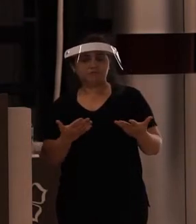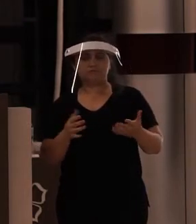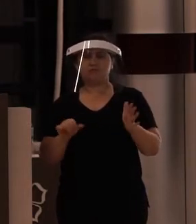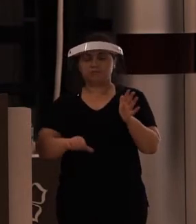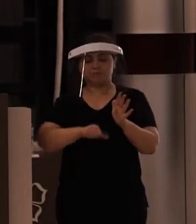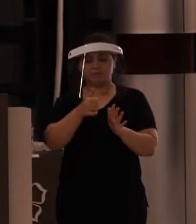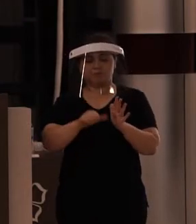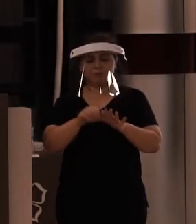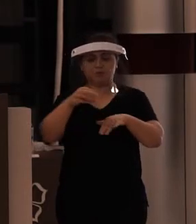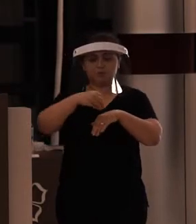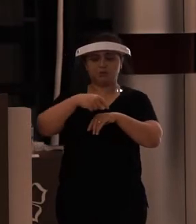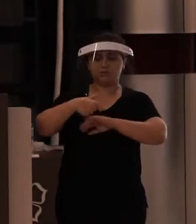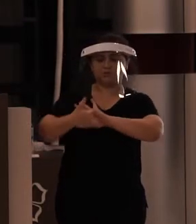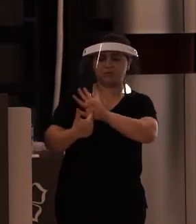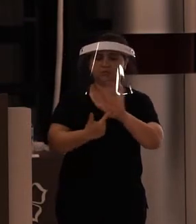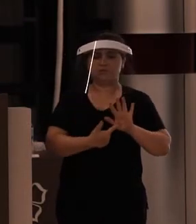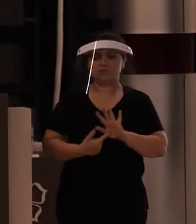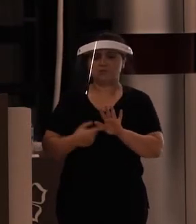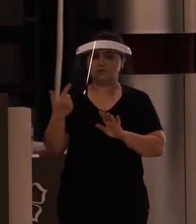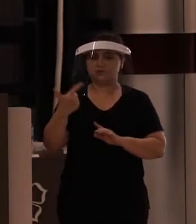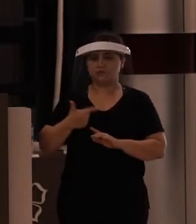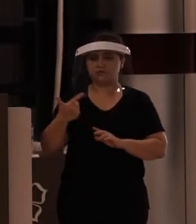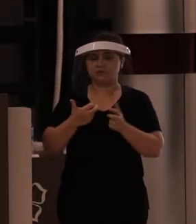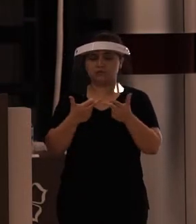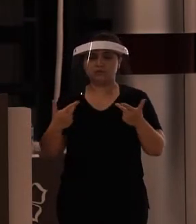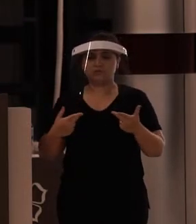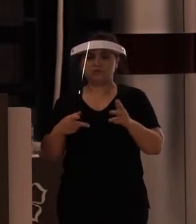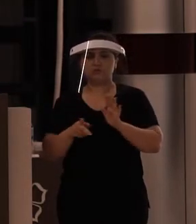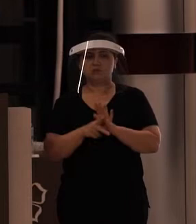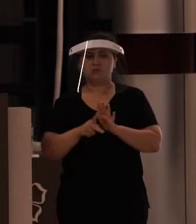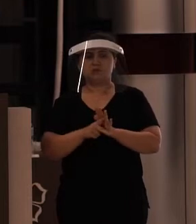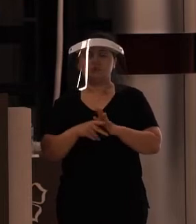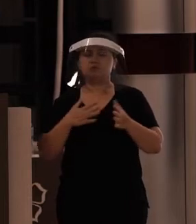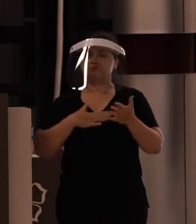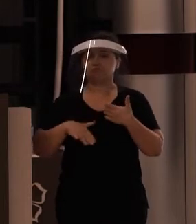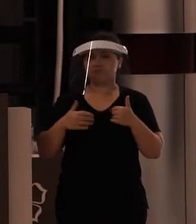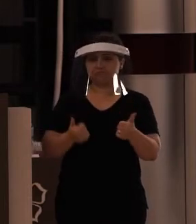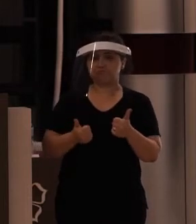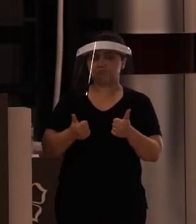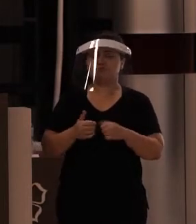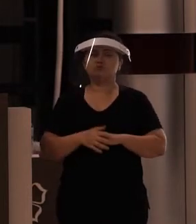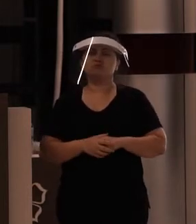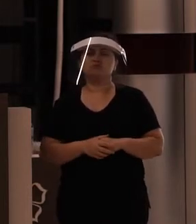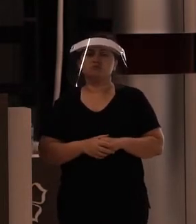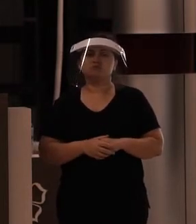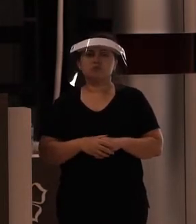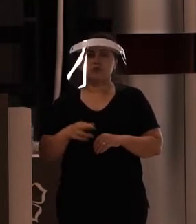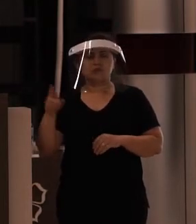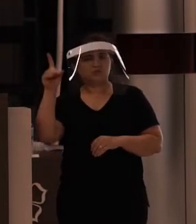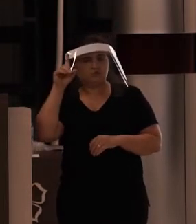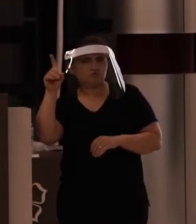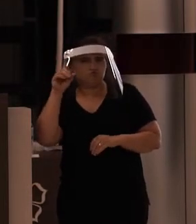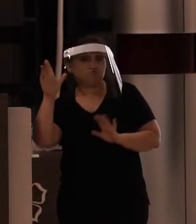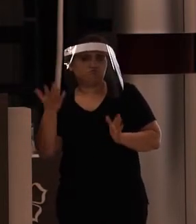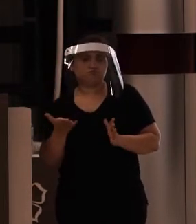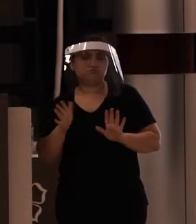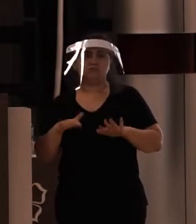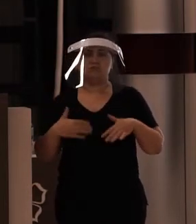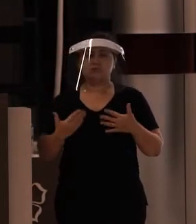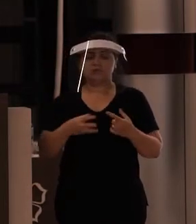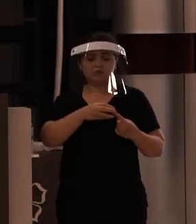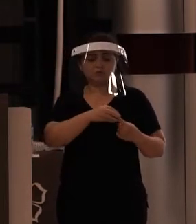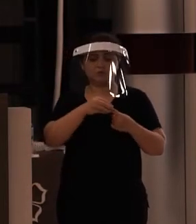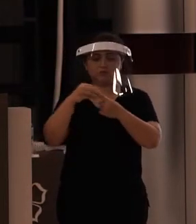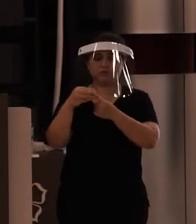primeiro mostrando 2 aqui que estão na situação tranquila, né? Rotina, né? Então você destaca